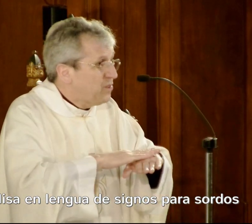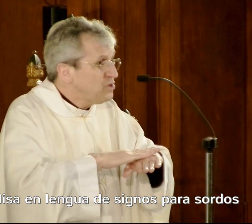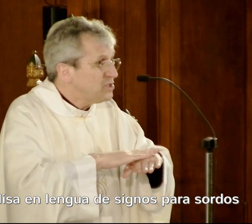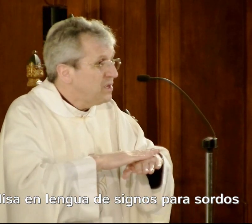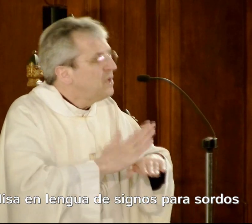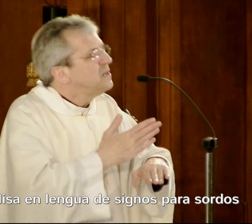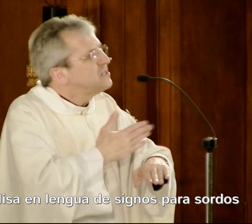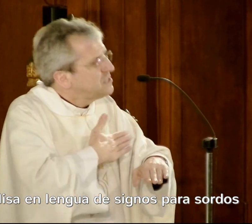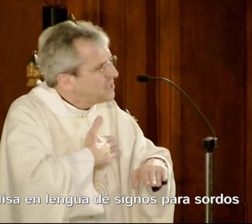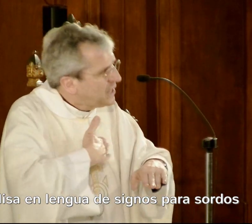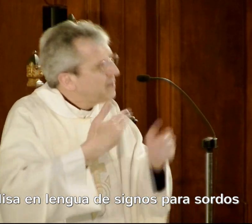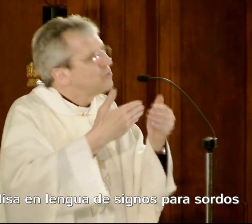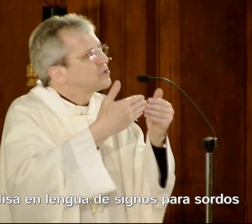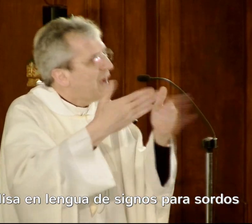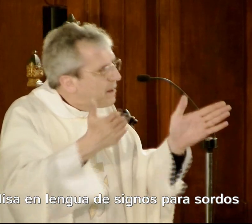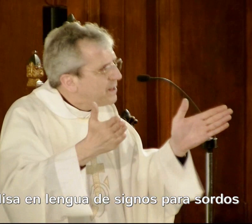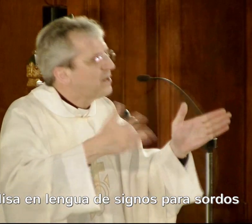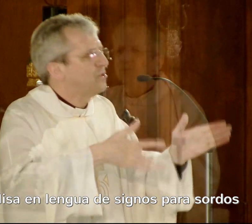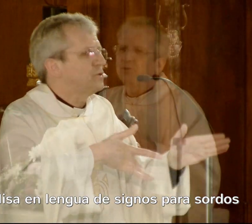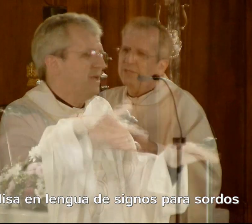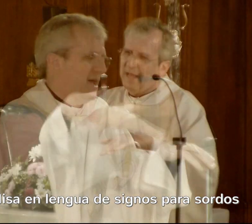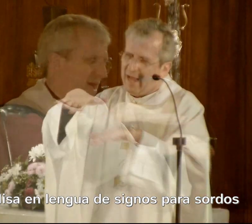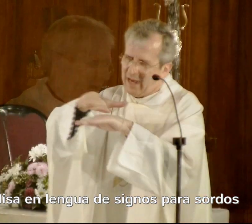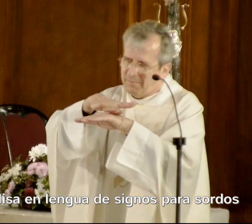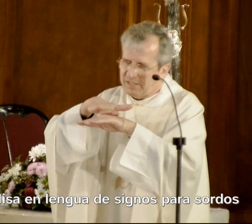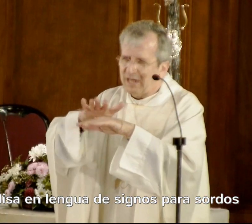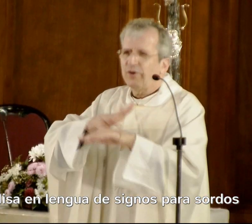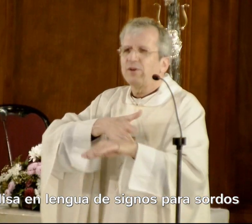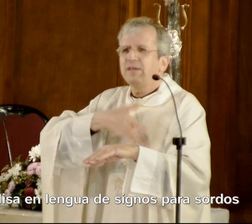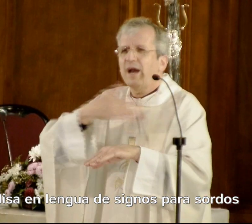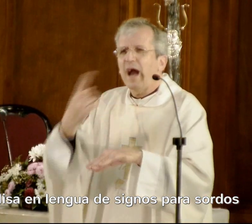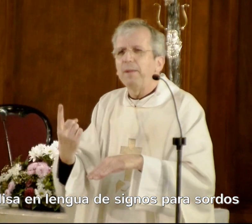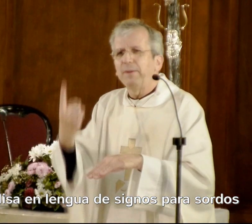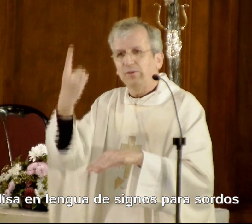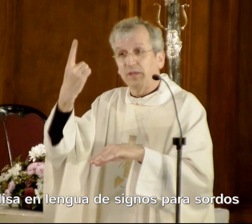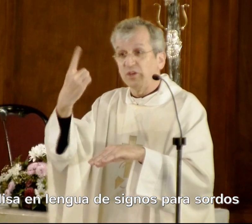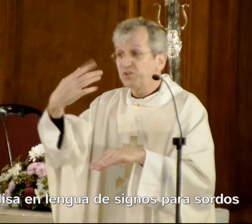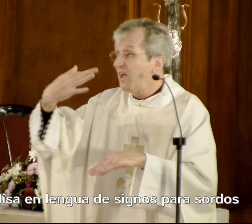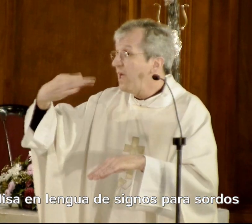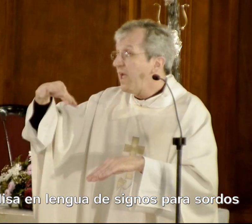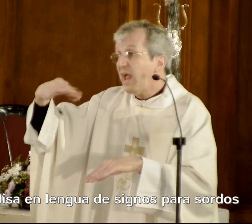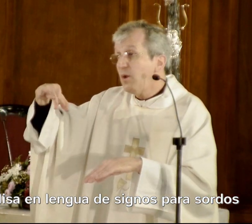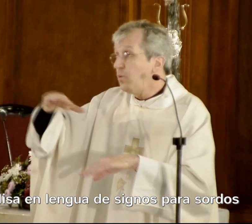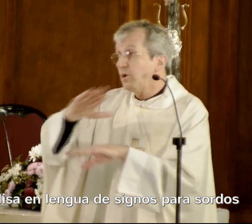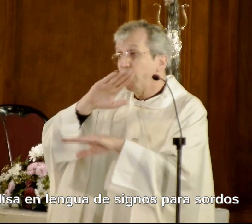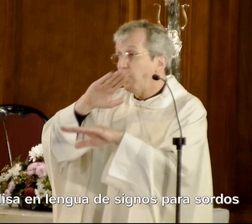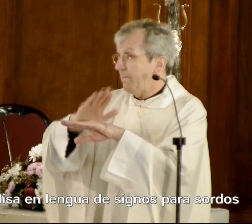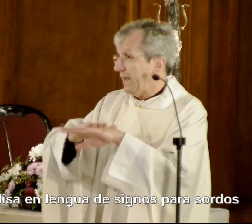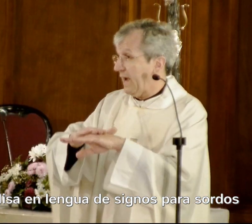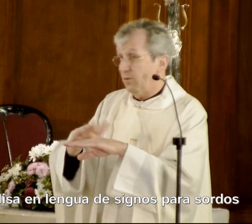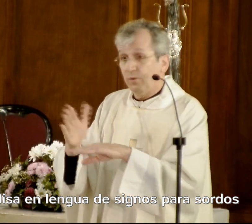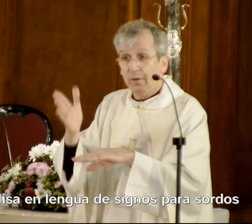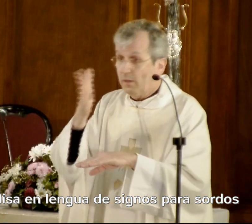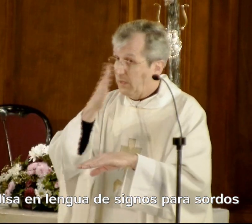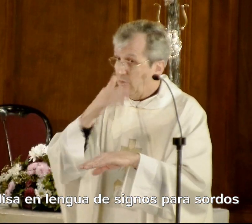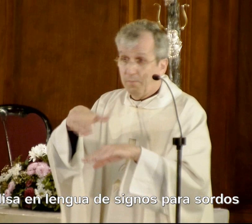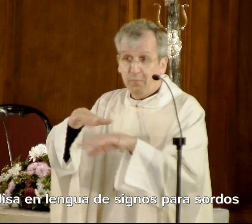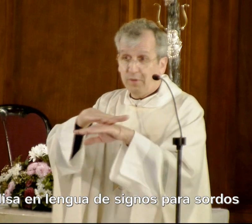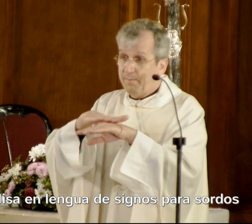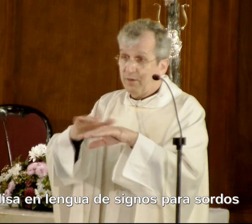pecados si queremos abrirnos a la misericordia, al perdón de Dios. El único pecado que no puede